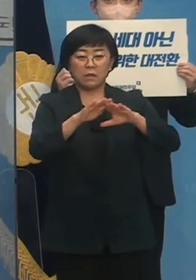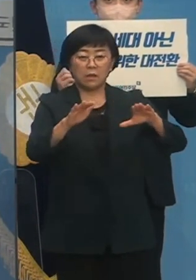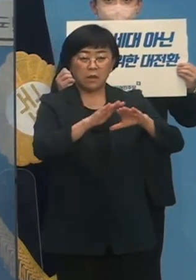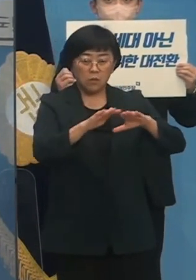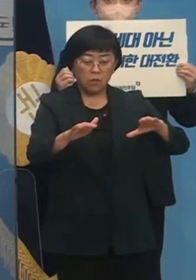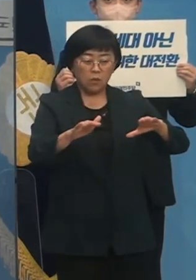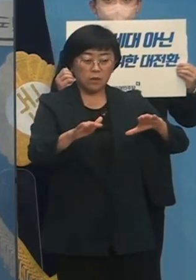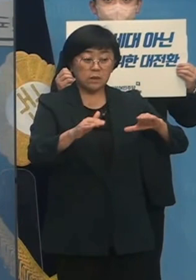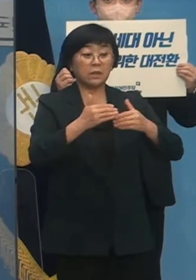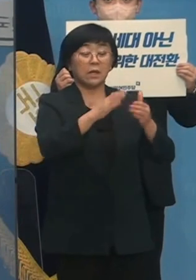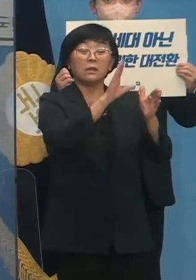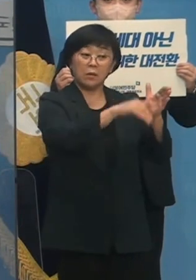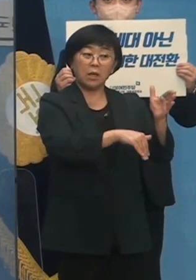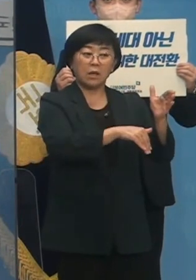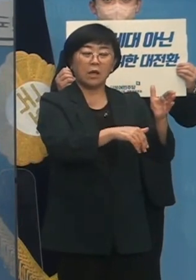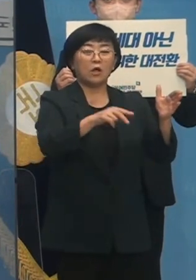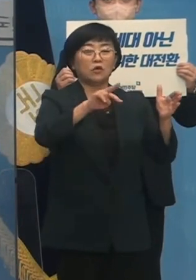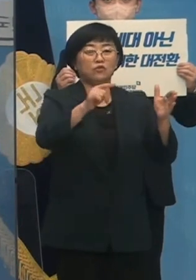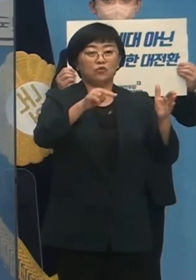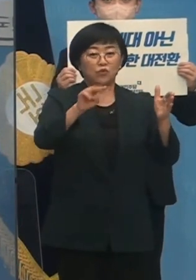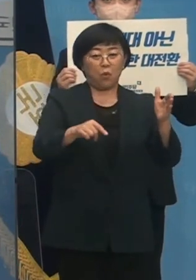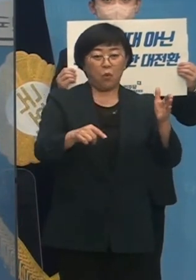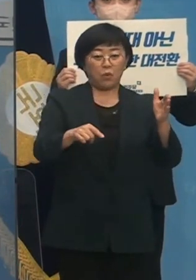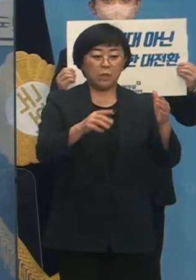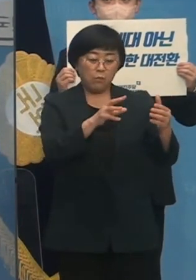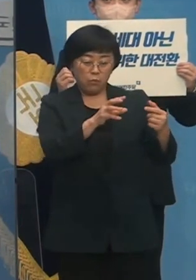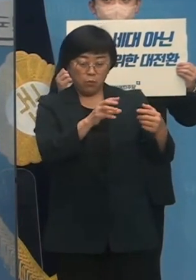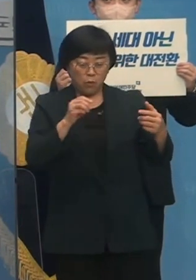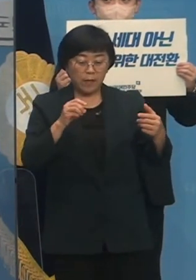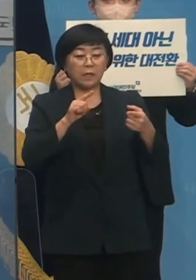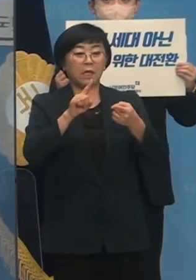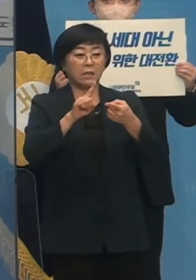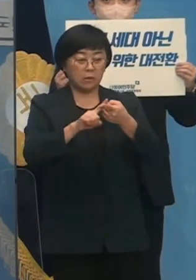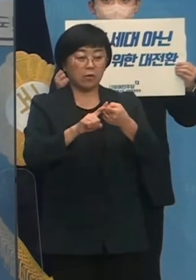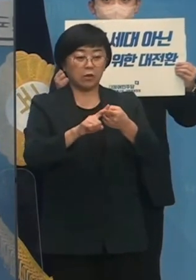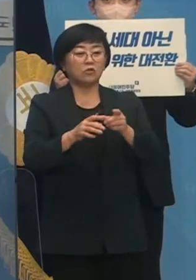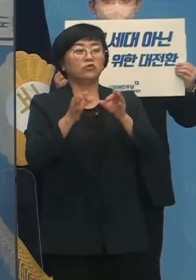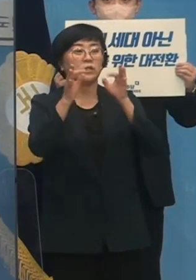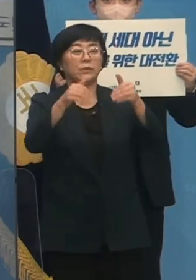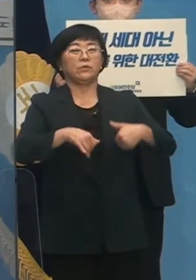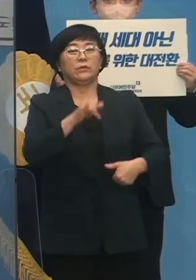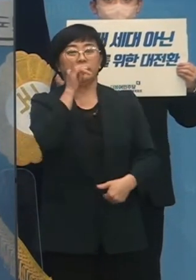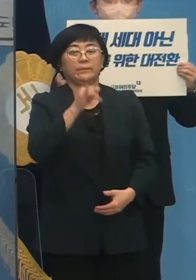쓰레기 처리 과정에서 수소에너지를 생산하는 기술을 강력히 투자해야 합니다.